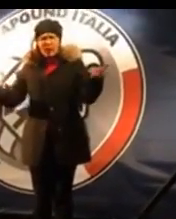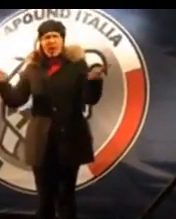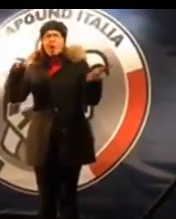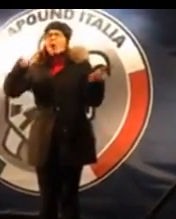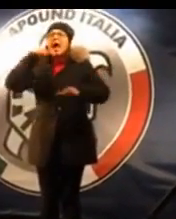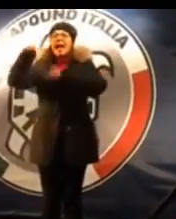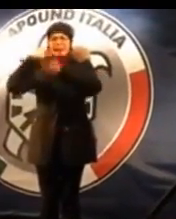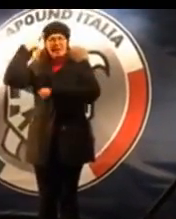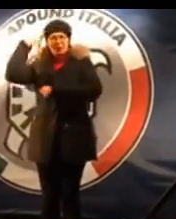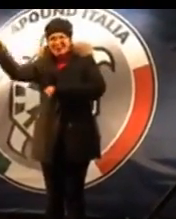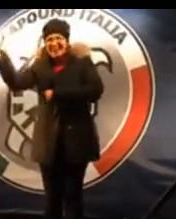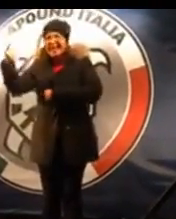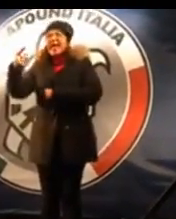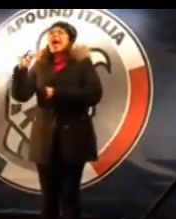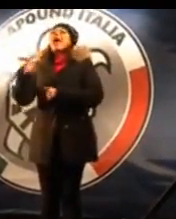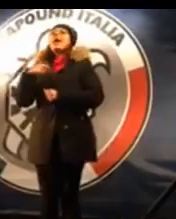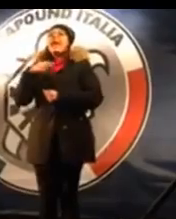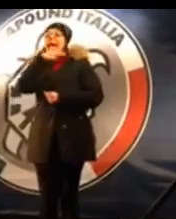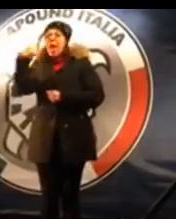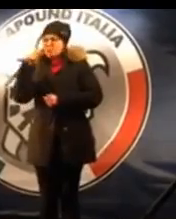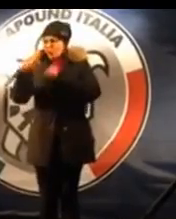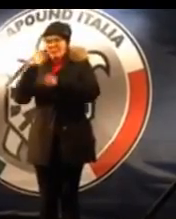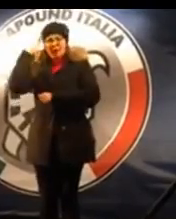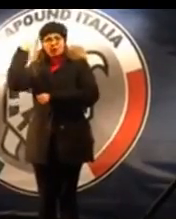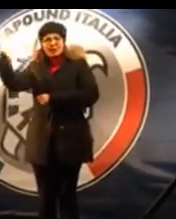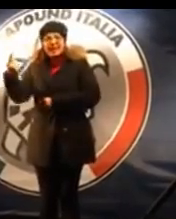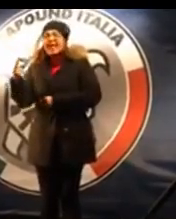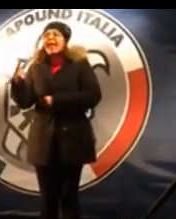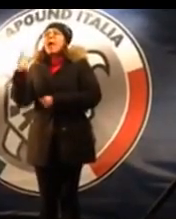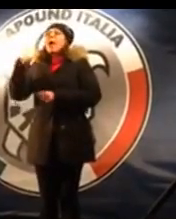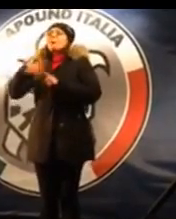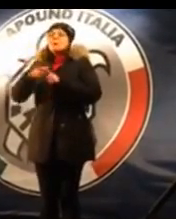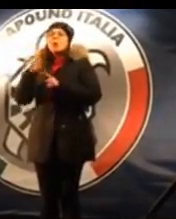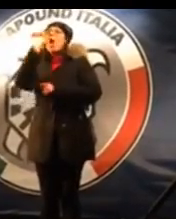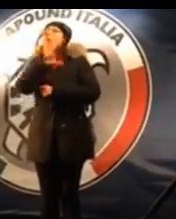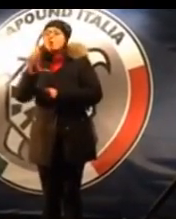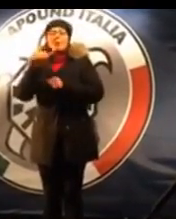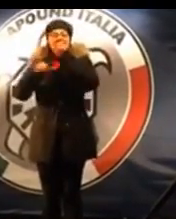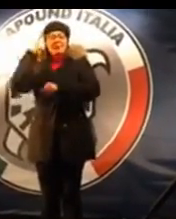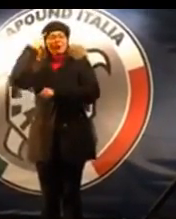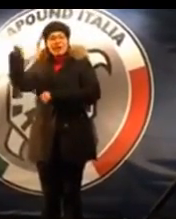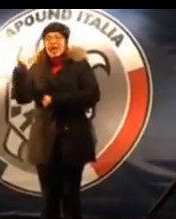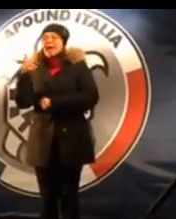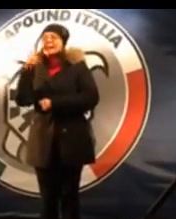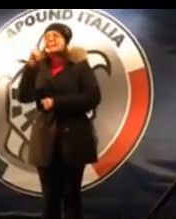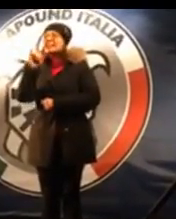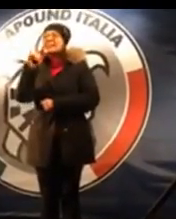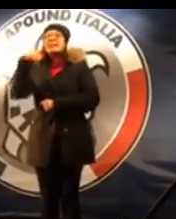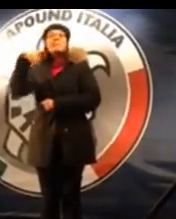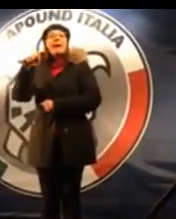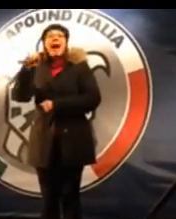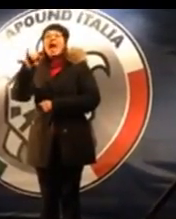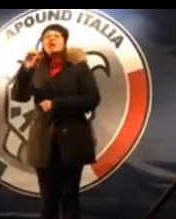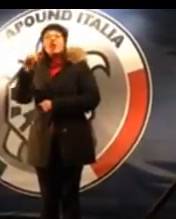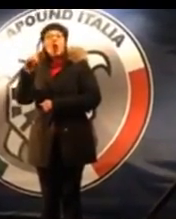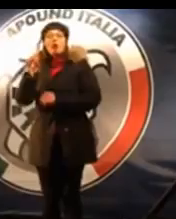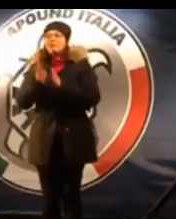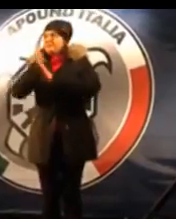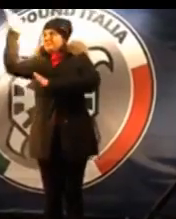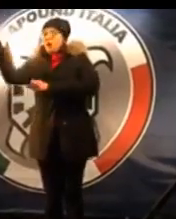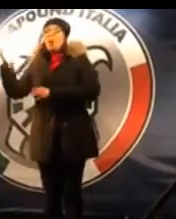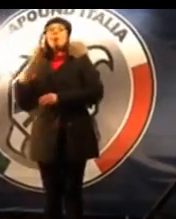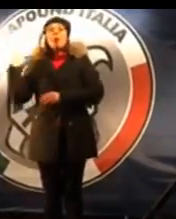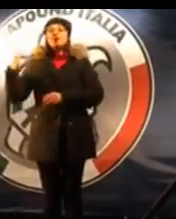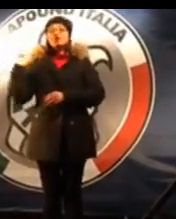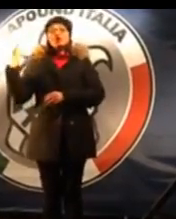idea sull'euro, sull'Europa, oggi parlano con i poteri forti. Di Maio, candidato premier, è volato prima a Washington e poi a Londra